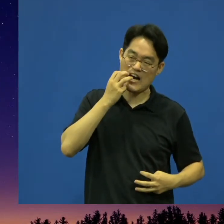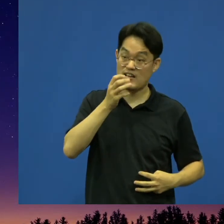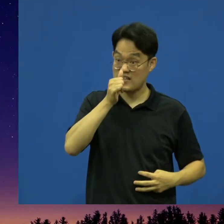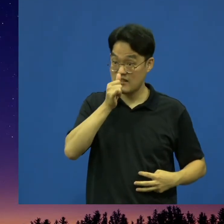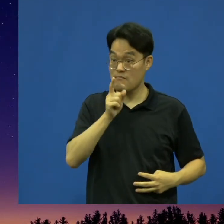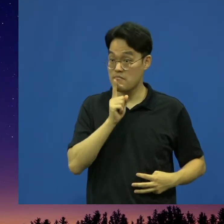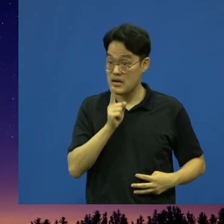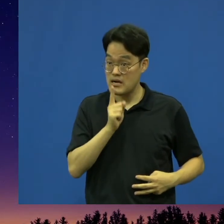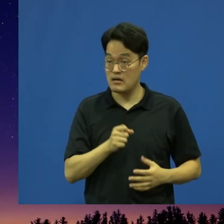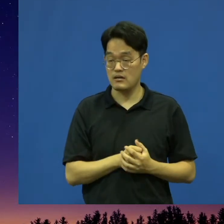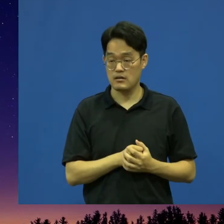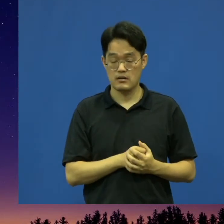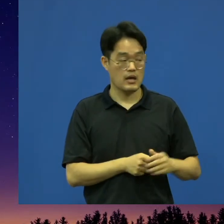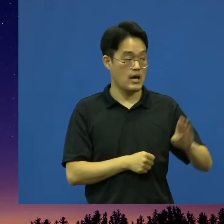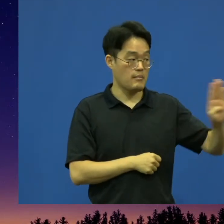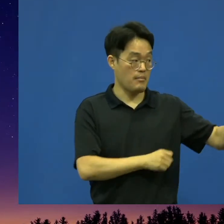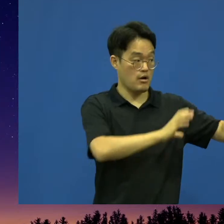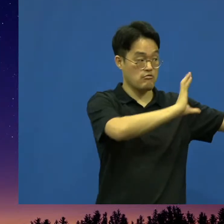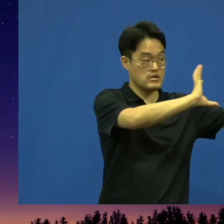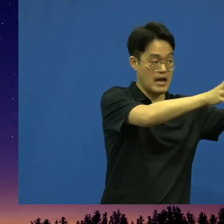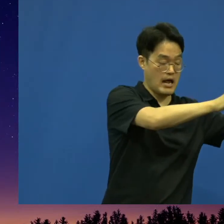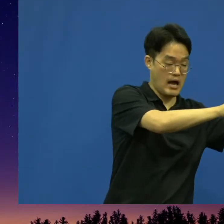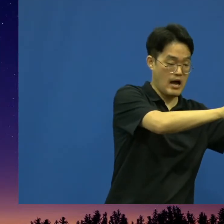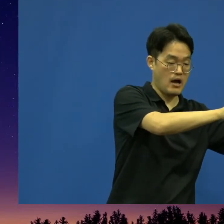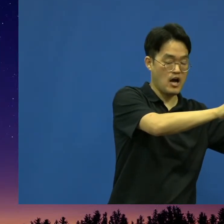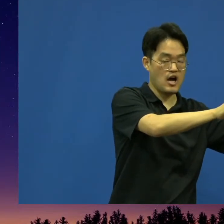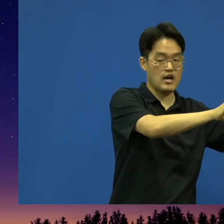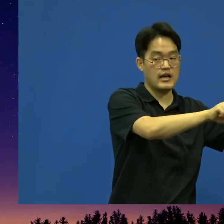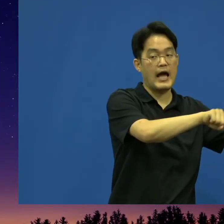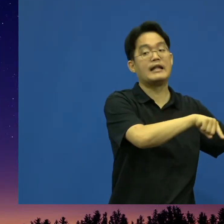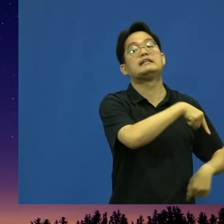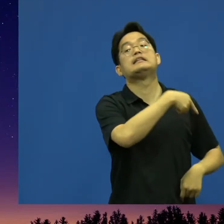근동 지방의 패권을 잡은 나라 어디입니까?